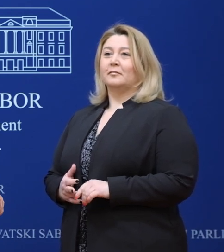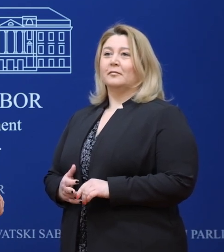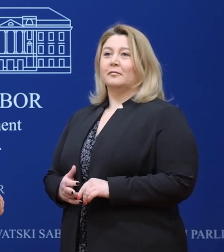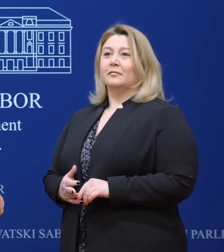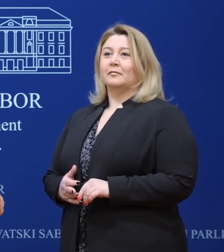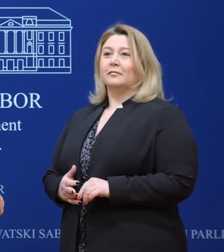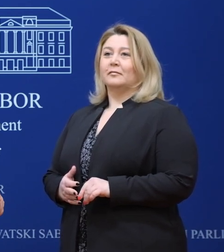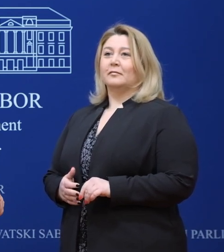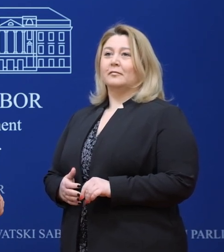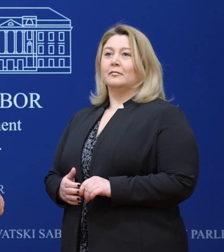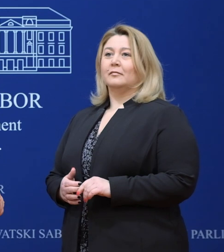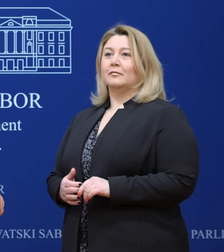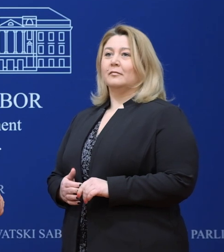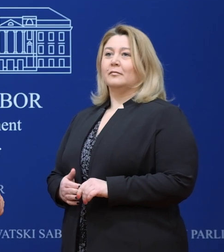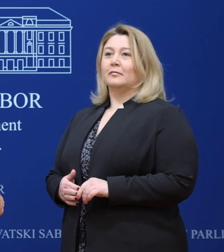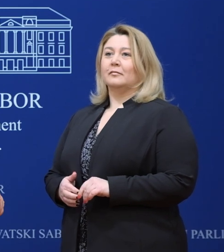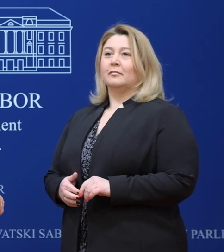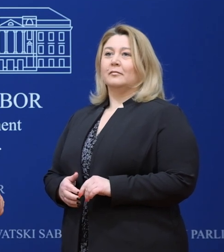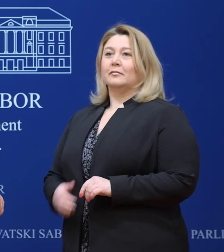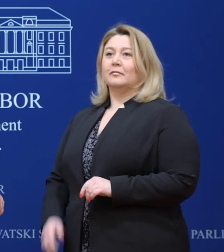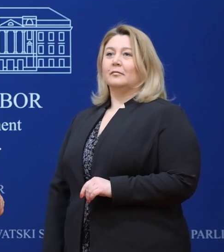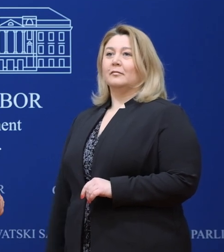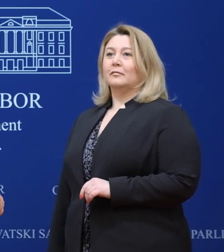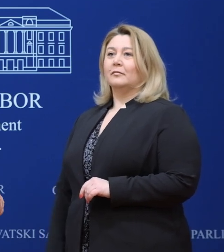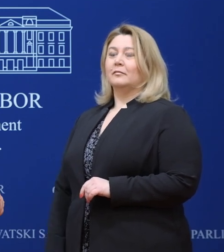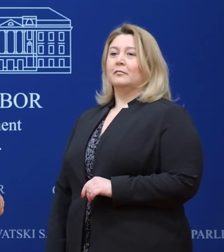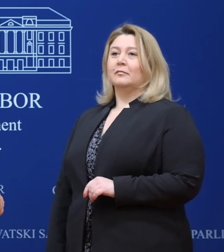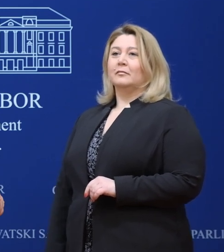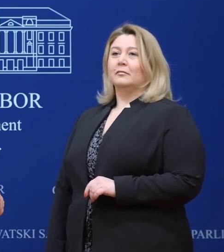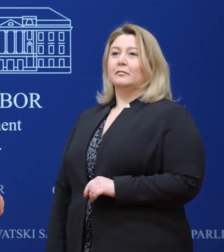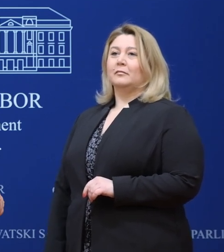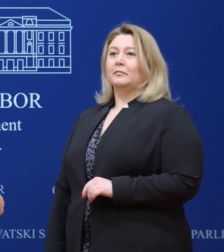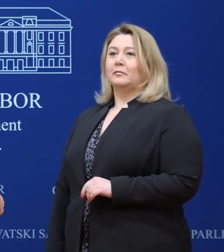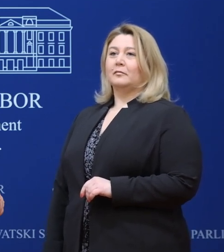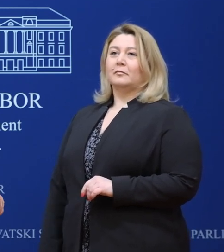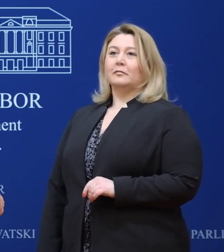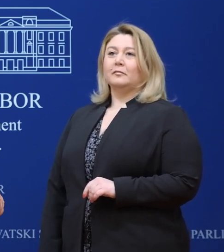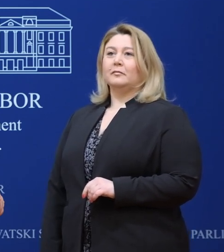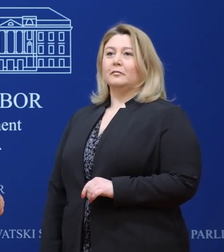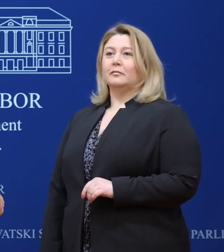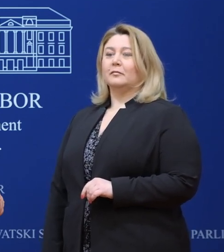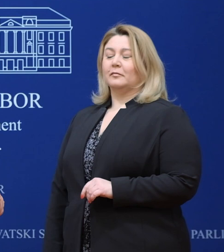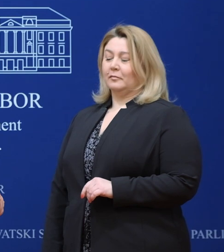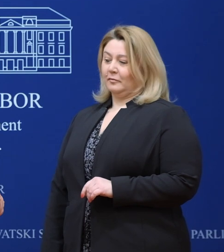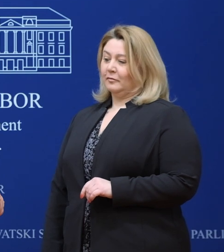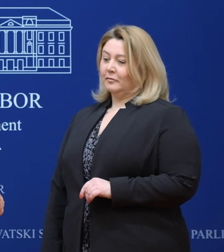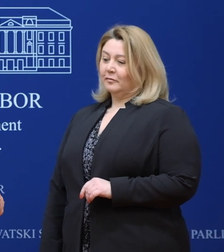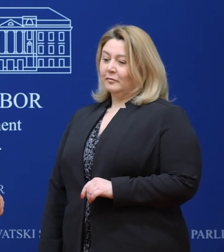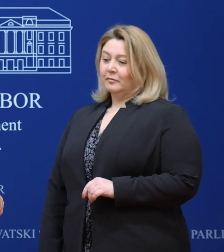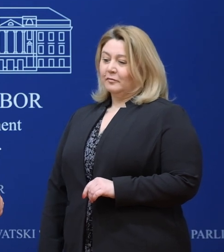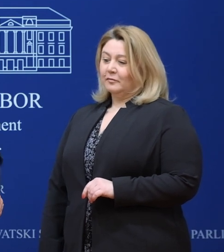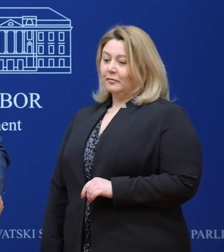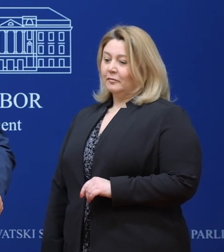što predsjednik vlade raspolaže ili podavnik raspolaže represivnim aparatom? To je